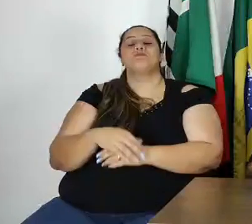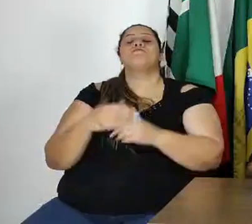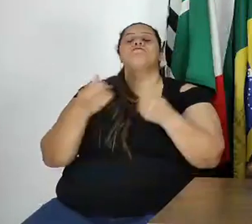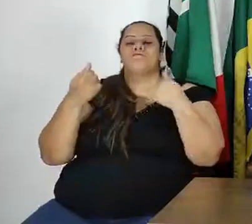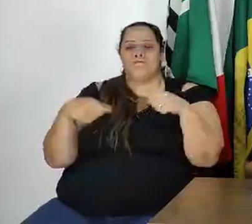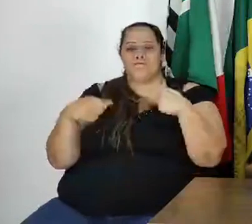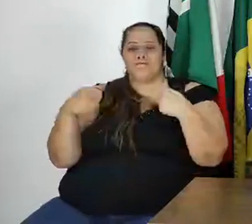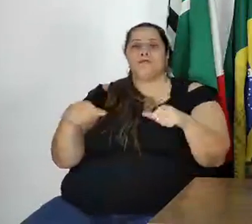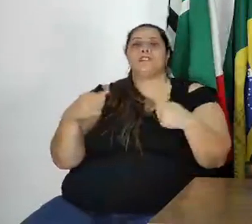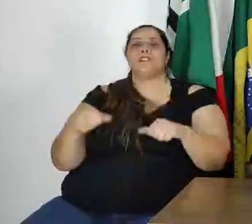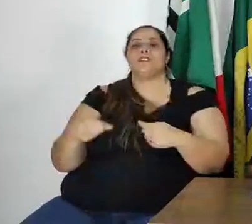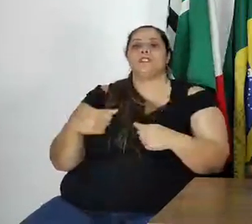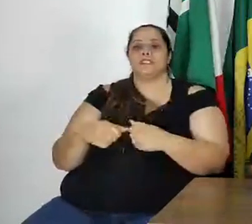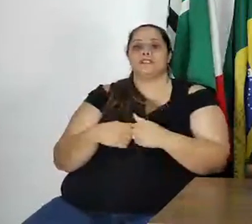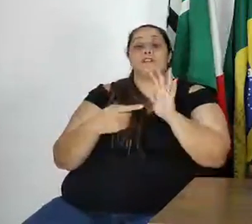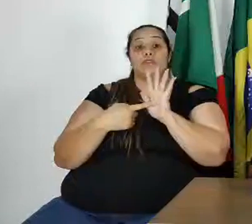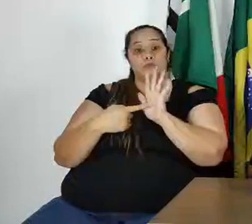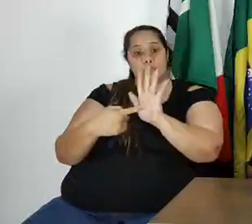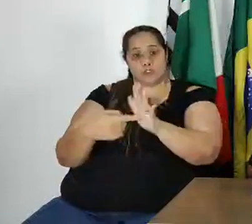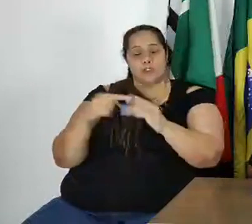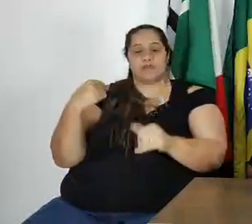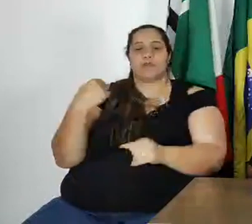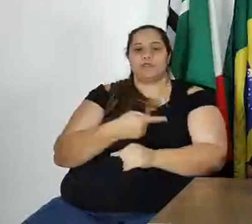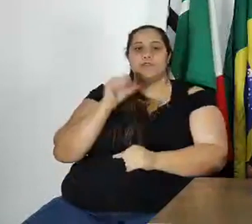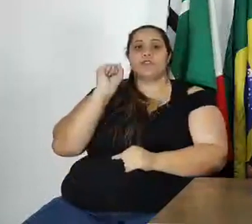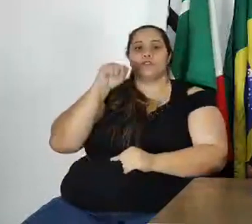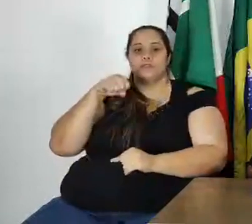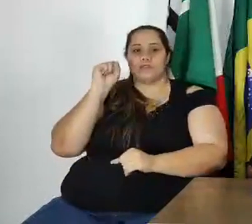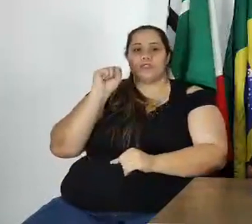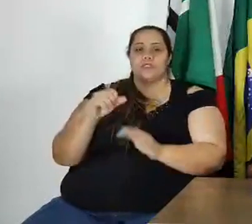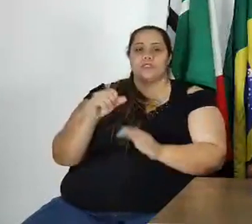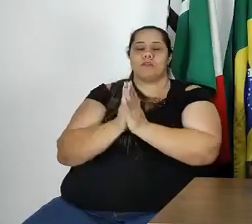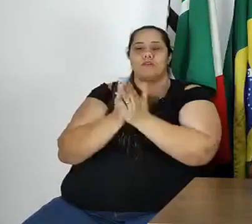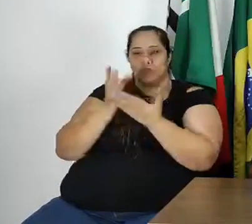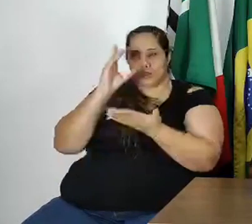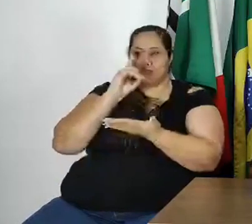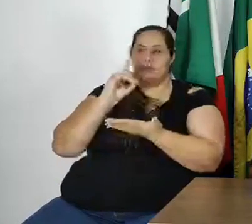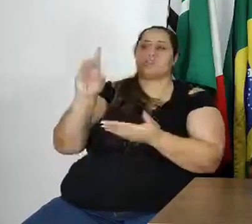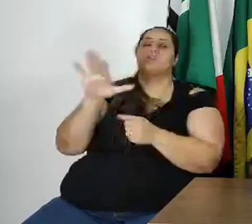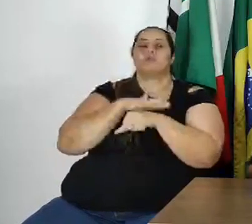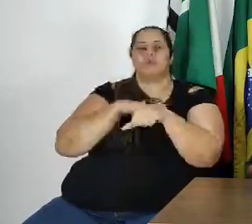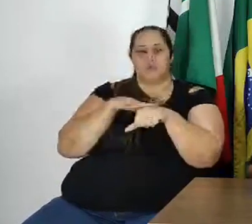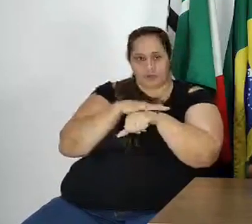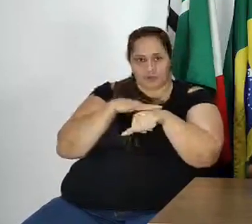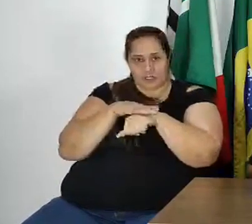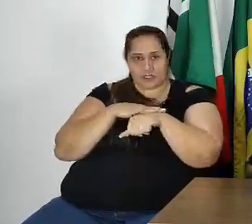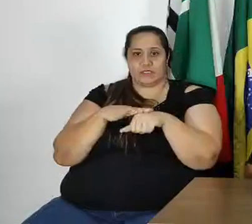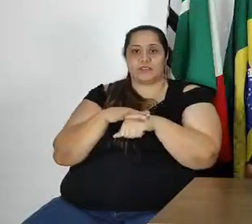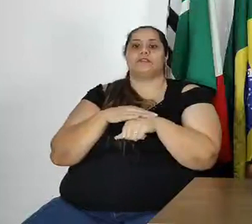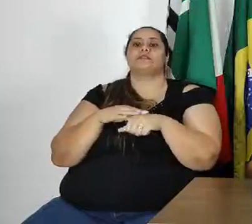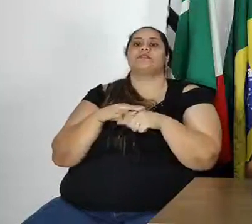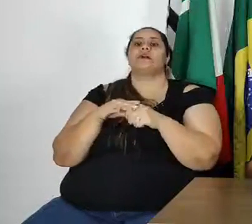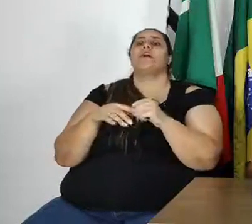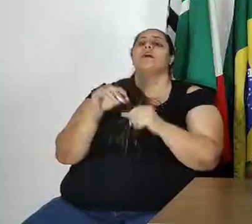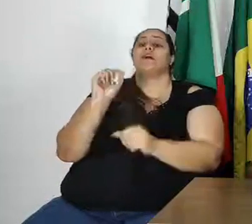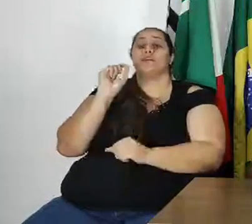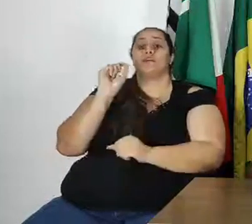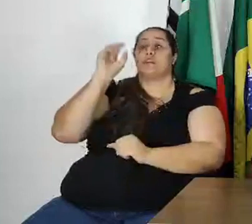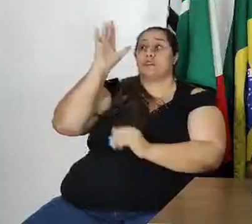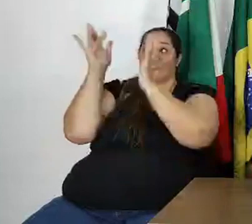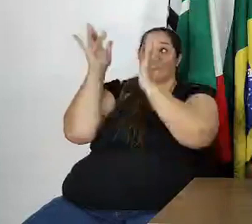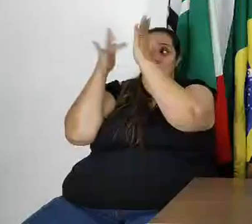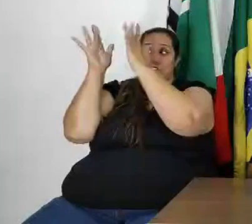comece a colocar isso na mente e sim, buscar mais falar de Deus dentro das nossas casas,